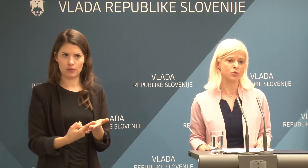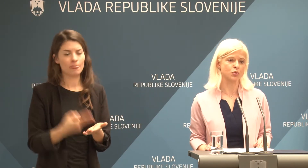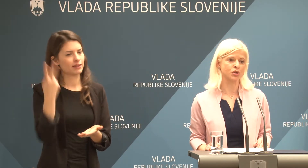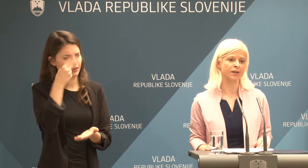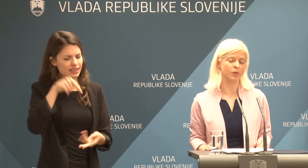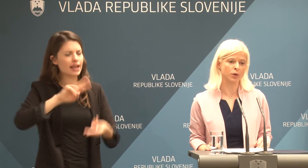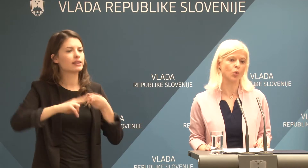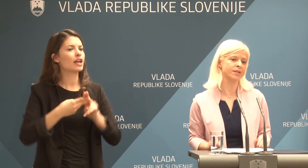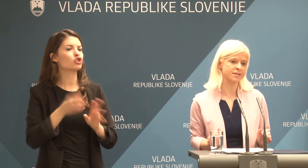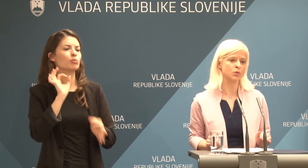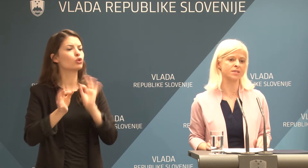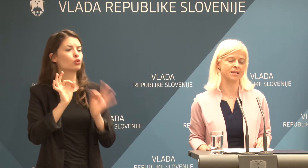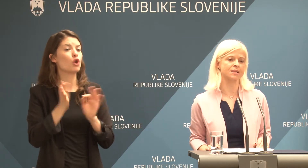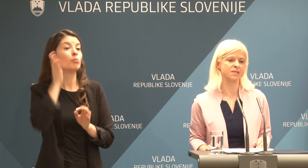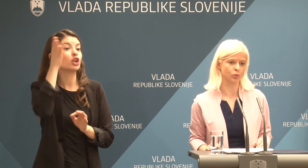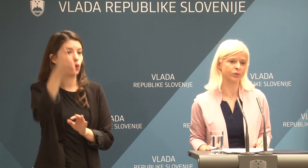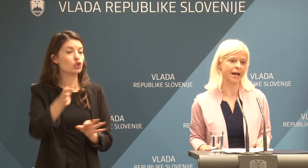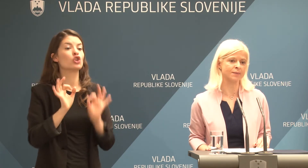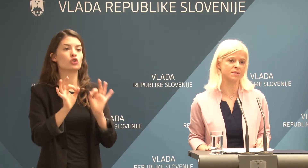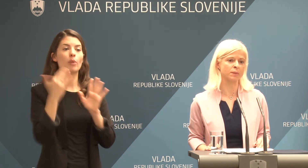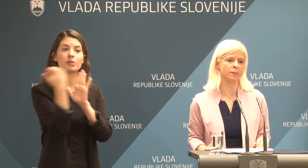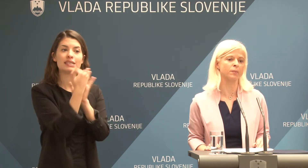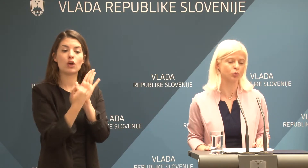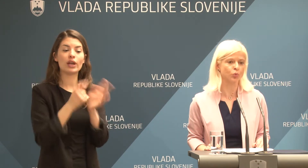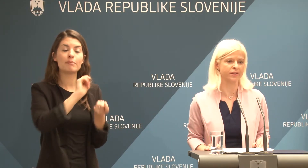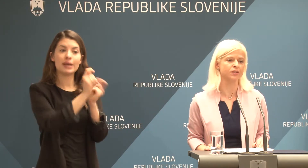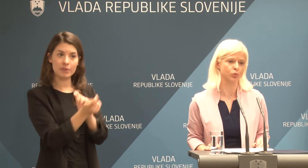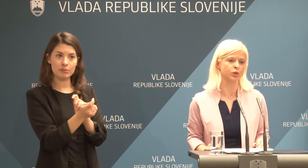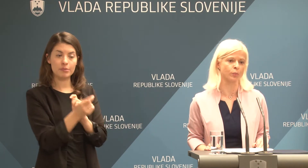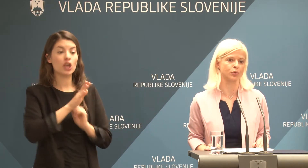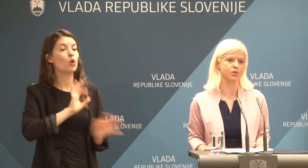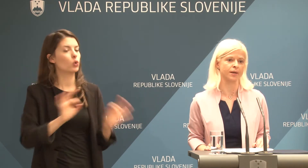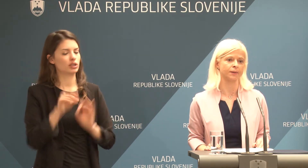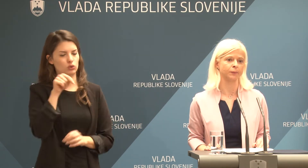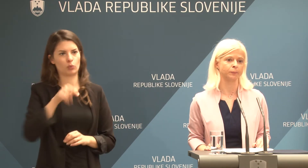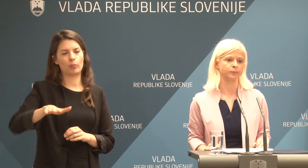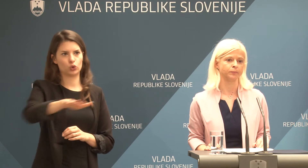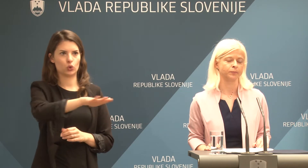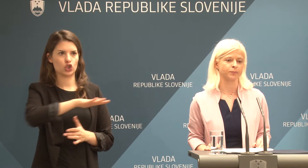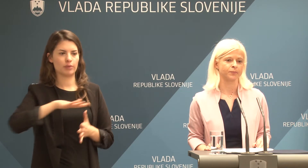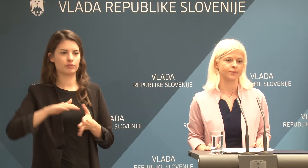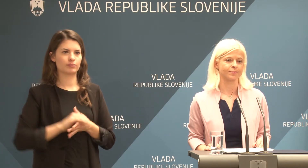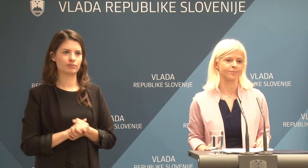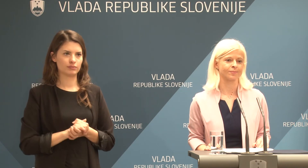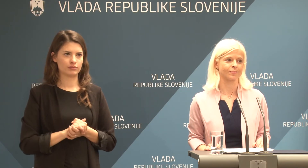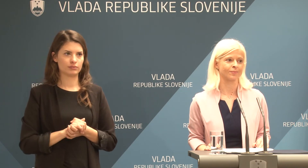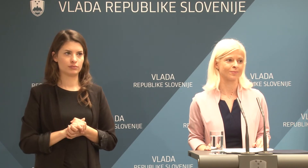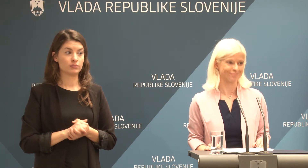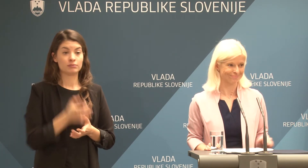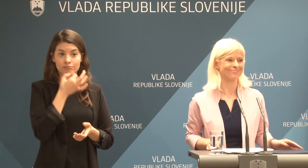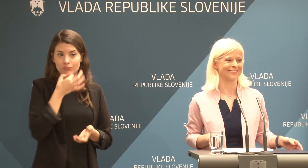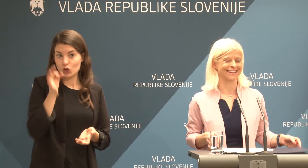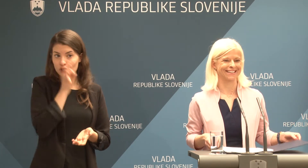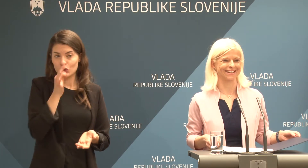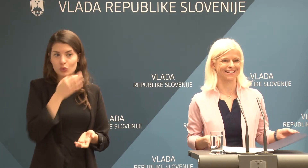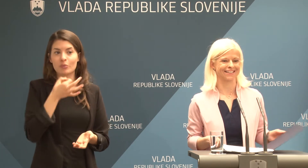bomo poskušali v prihodnje z ustreznimi zakonodajnimi spremembami tu urediti tudi to področje. Če ni več